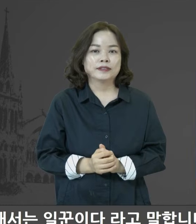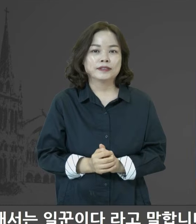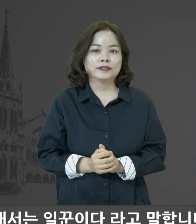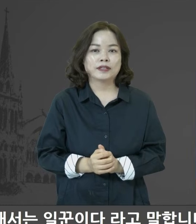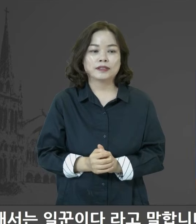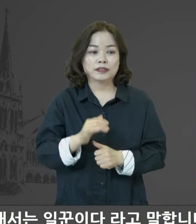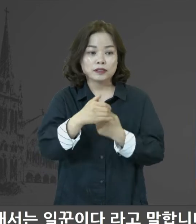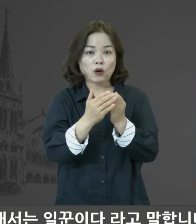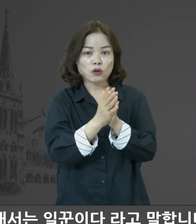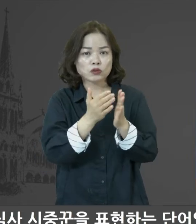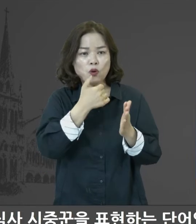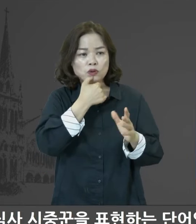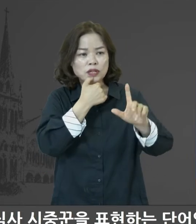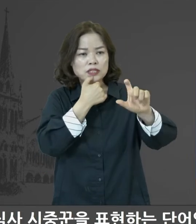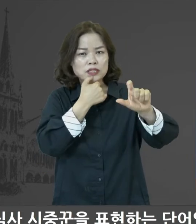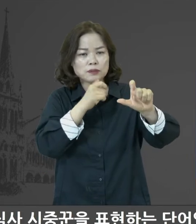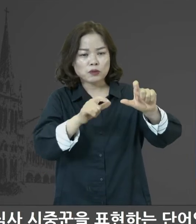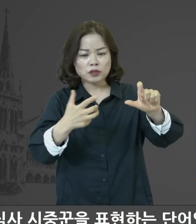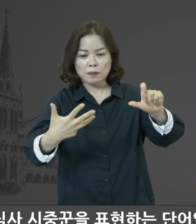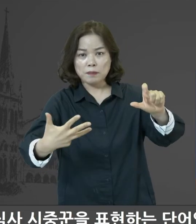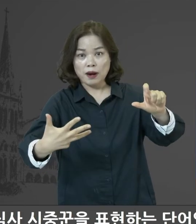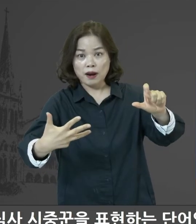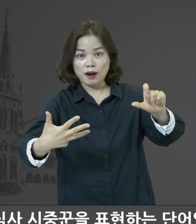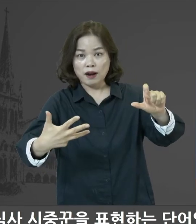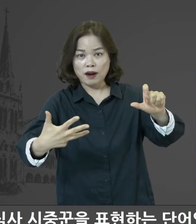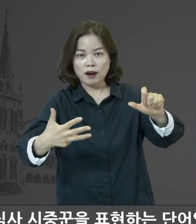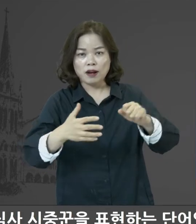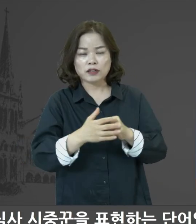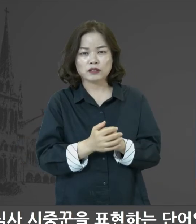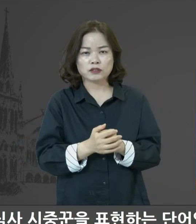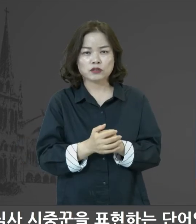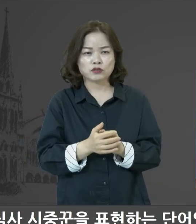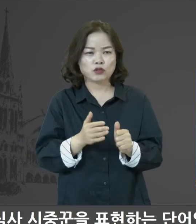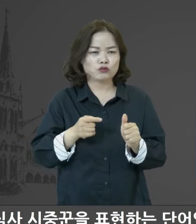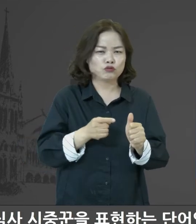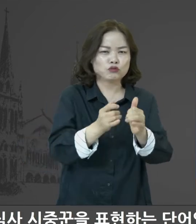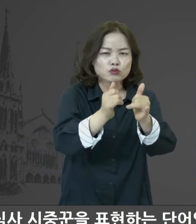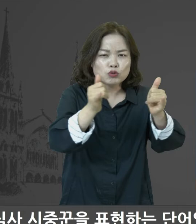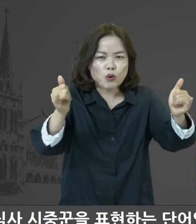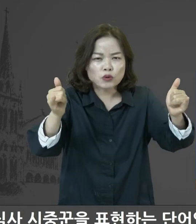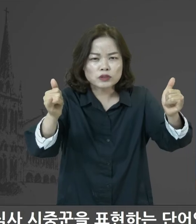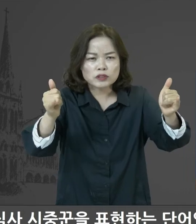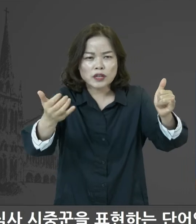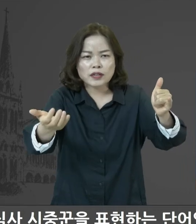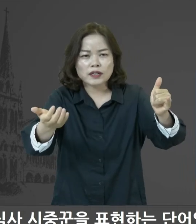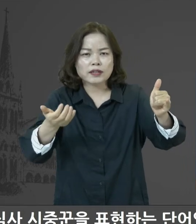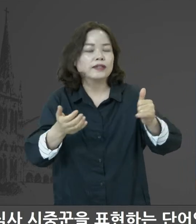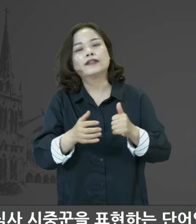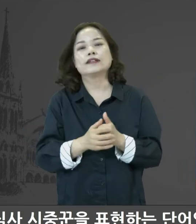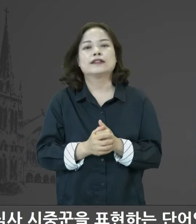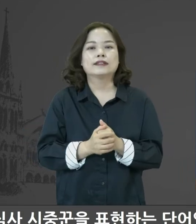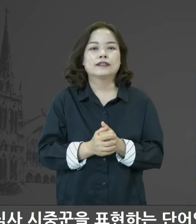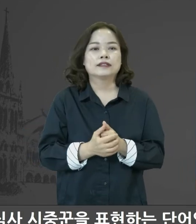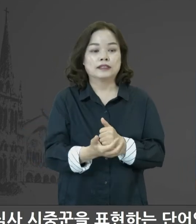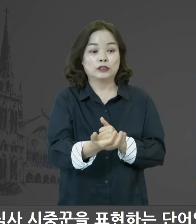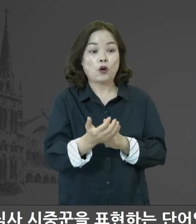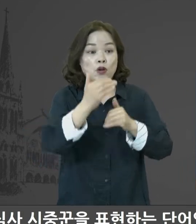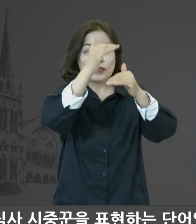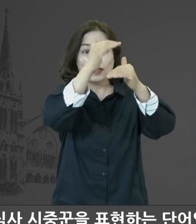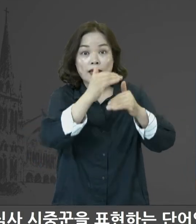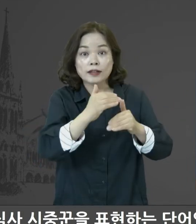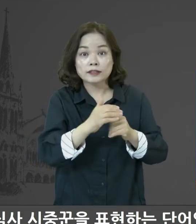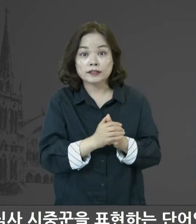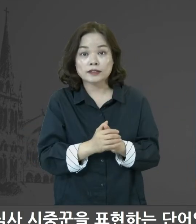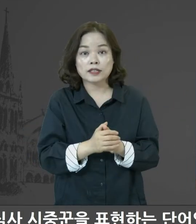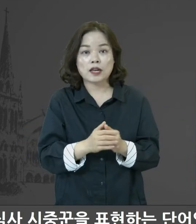그리고 성경에서는 로마서 15장 8절에서는 추종자라는 단어를 쓰고 있고요, 바로 앞에 있습니다. 빌립보서